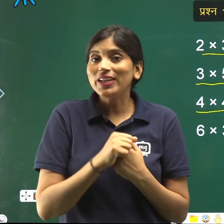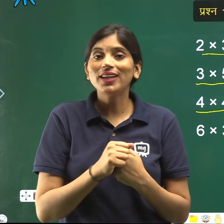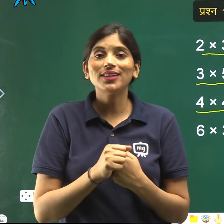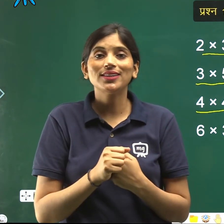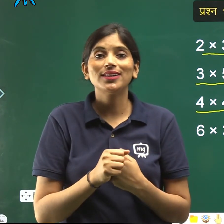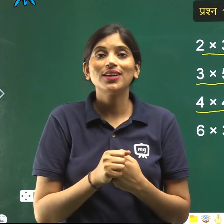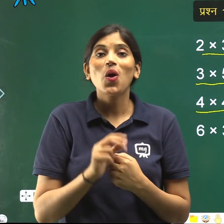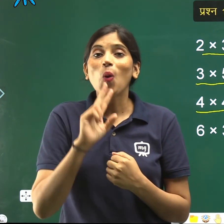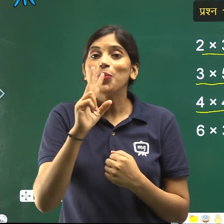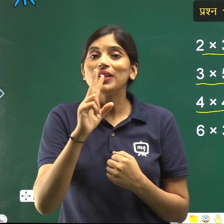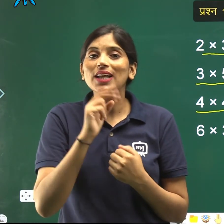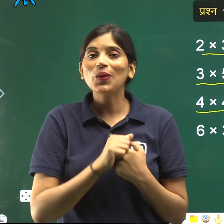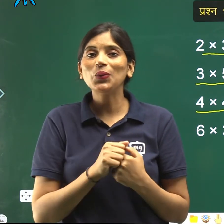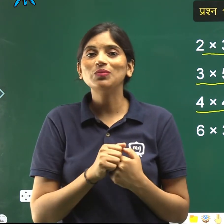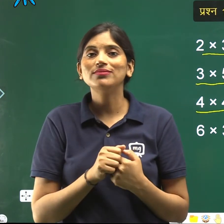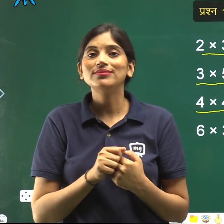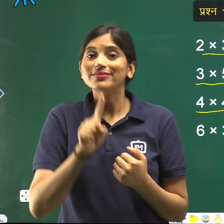हैं? बताओ।